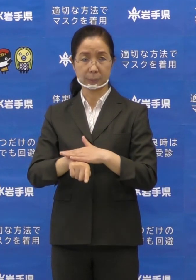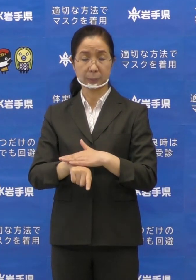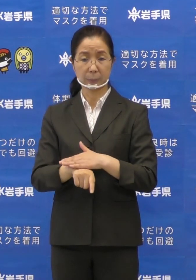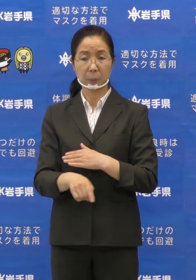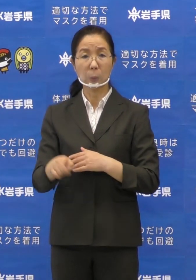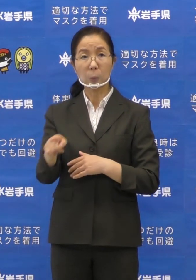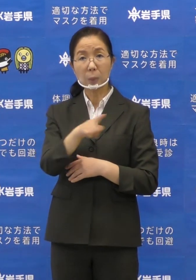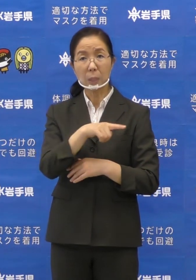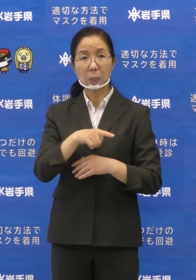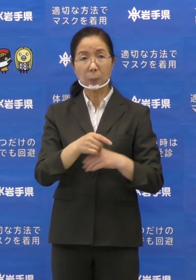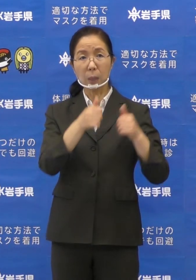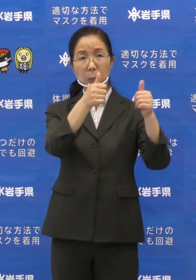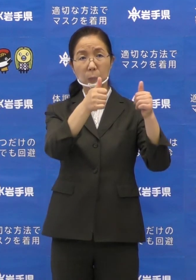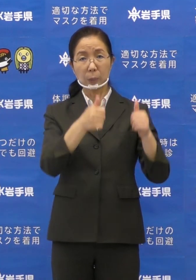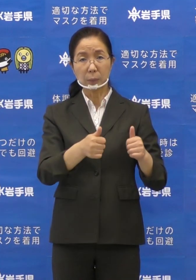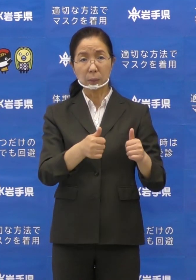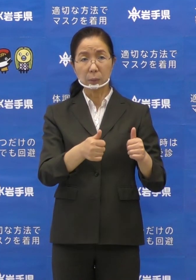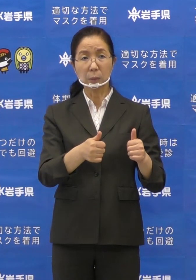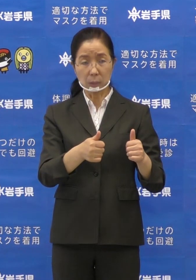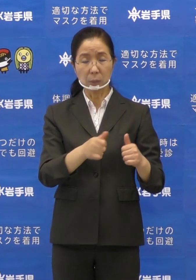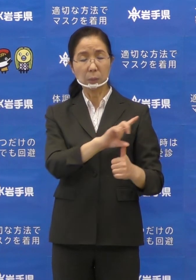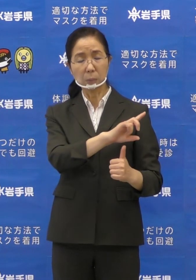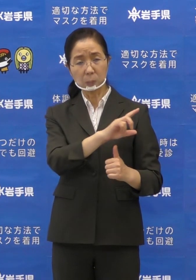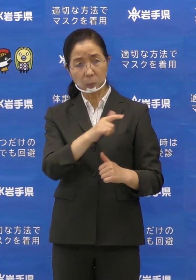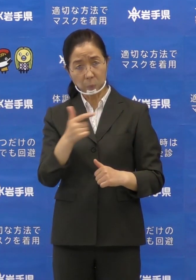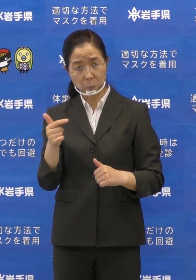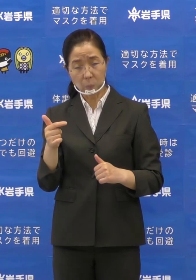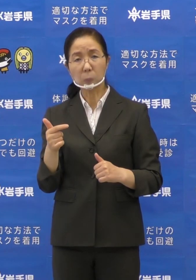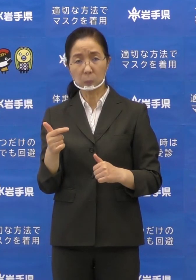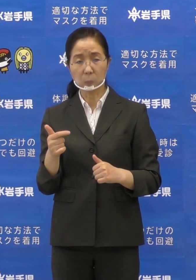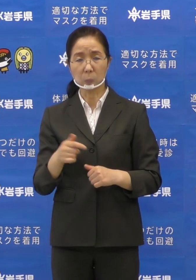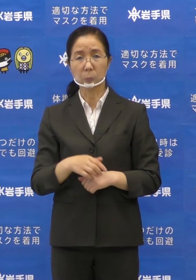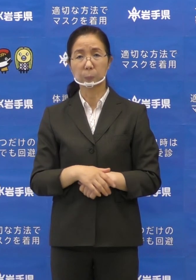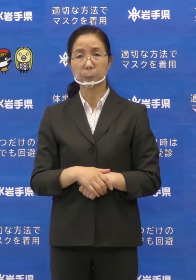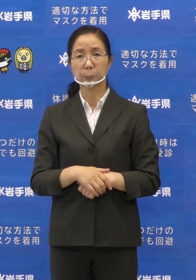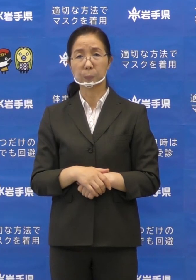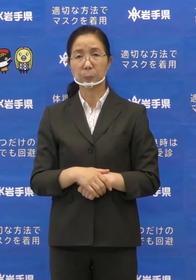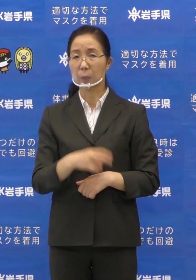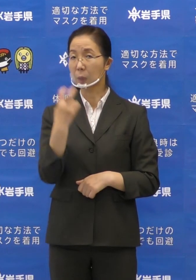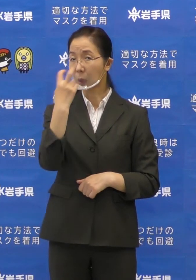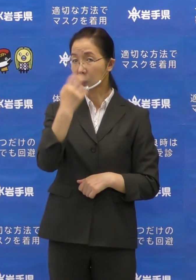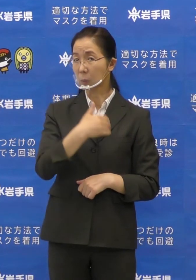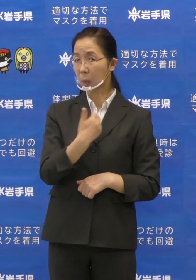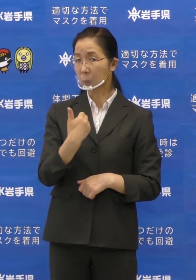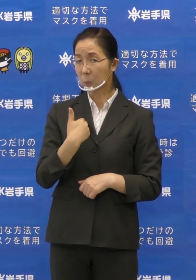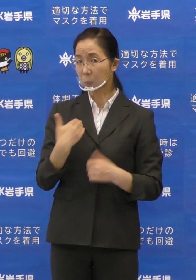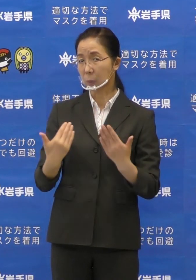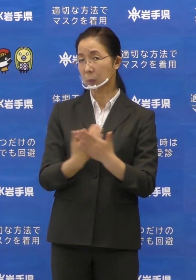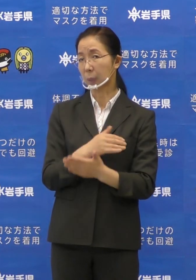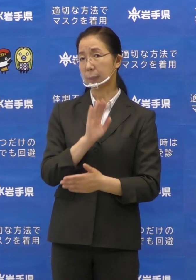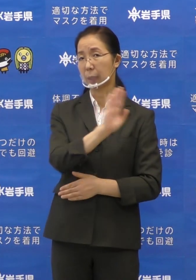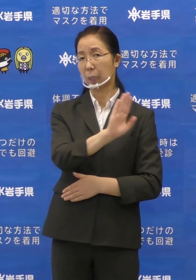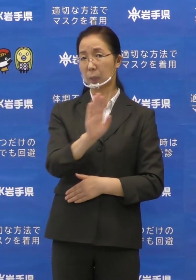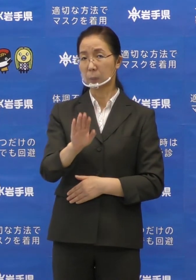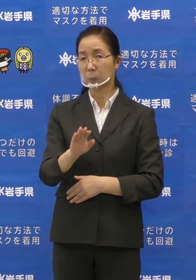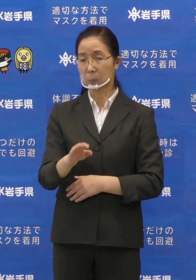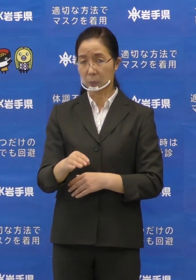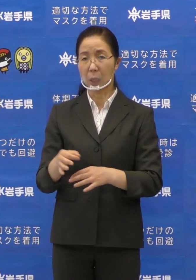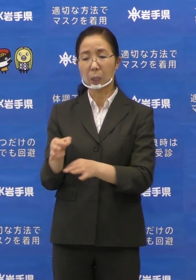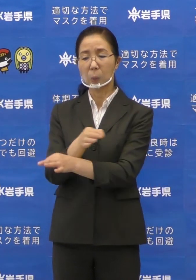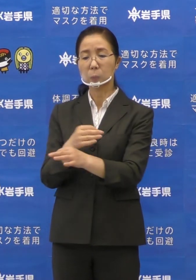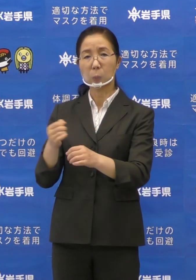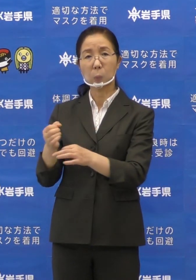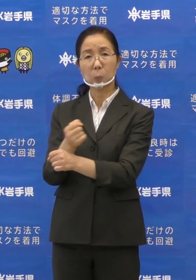これらは全部ホームページなどで確認できるようになってますし、商工団体